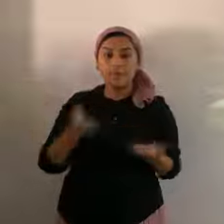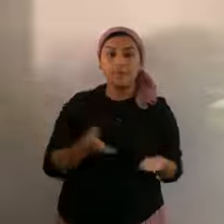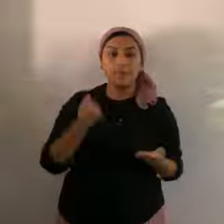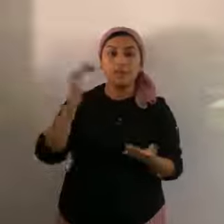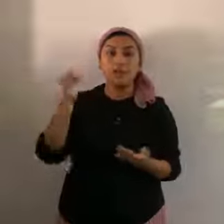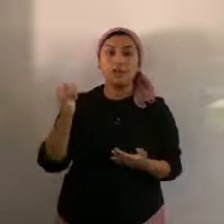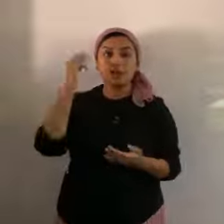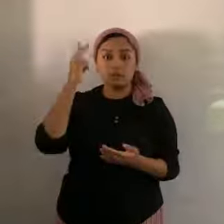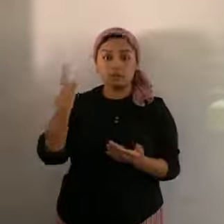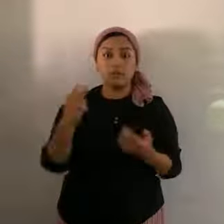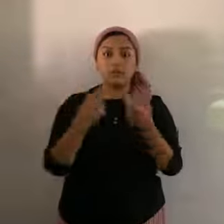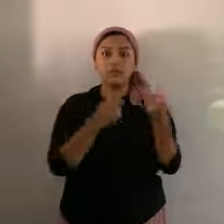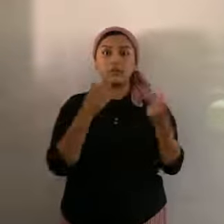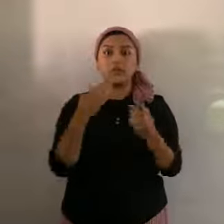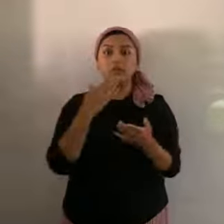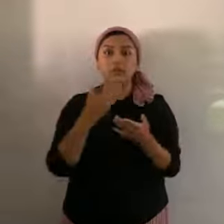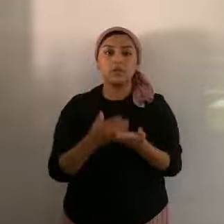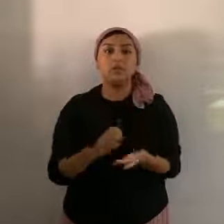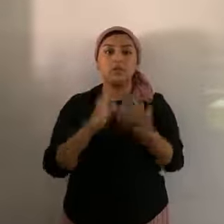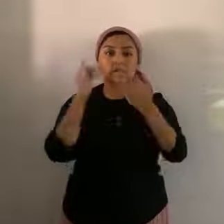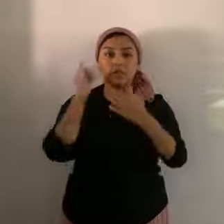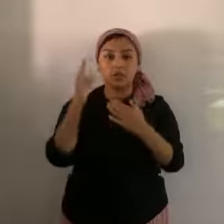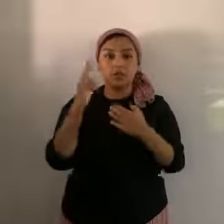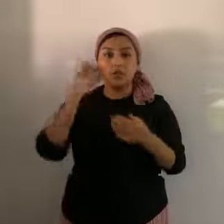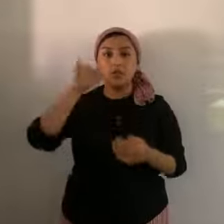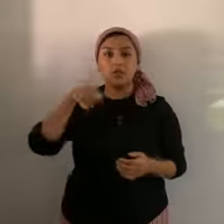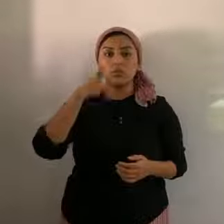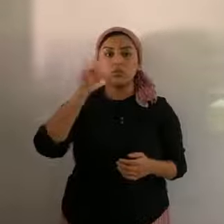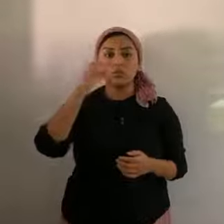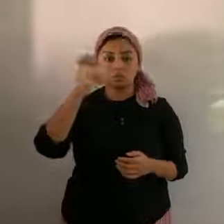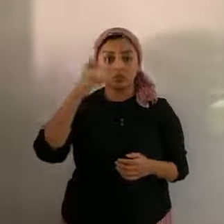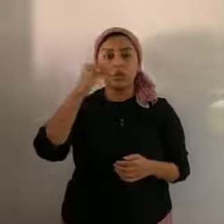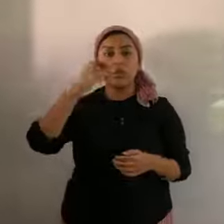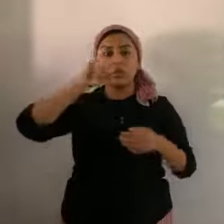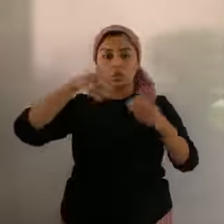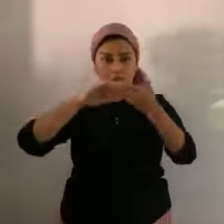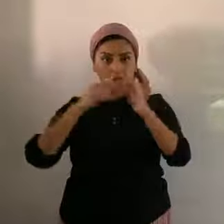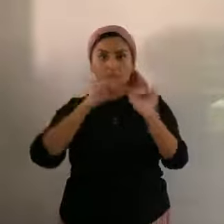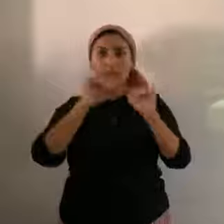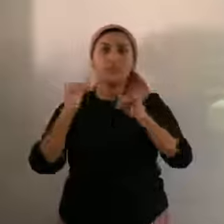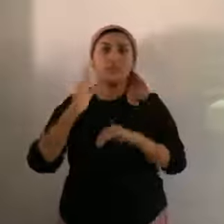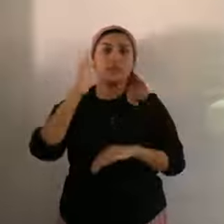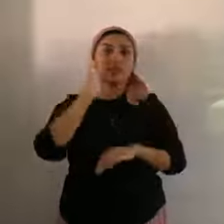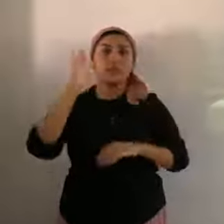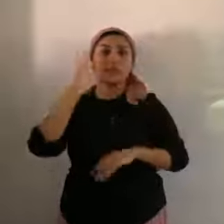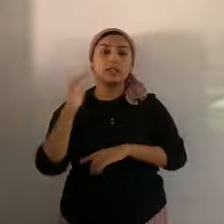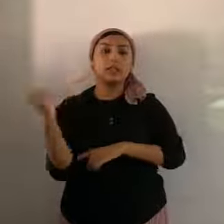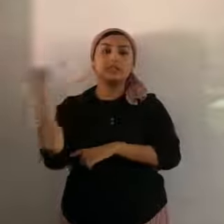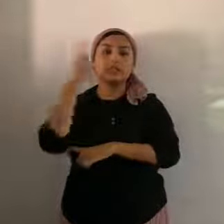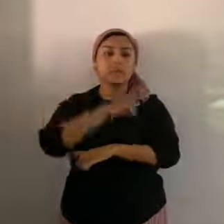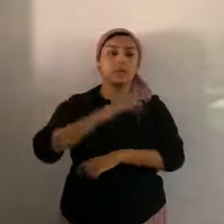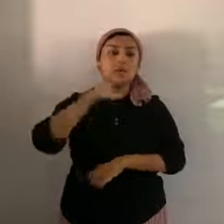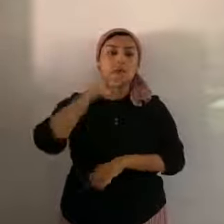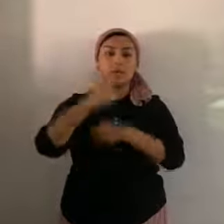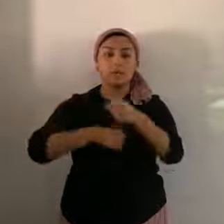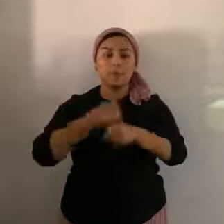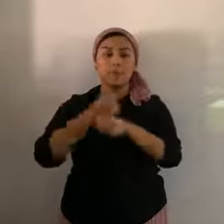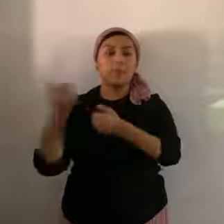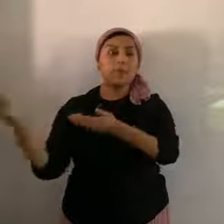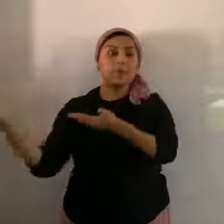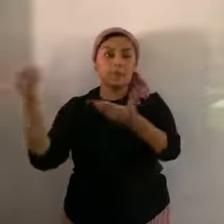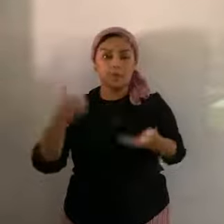en justicia, y será grata a Yahweh la ofrenda de Judá y de Jerusalén, como en los días pasados y como en los años antiguos, y vendré a